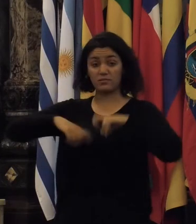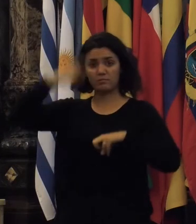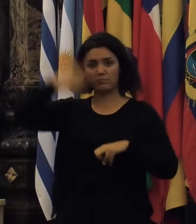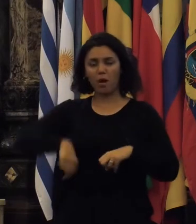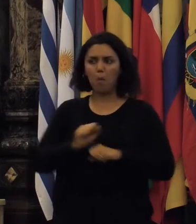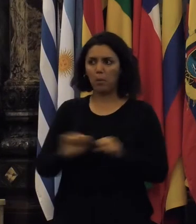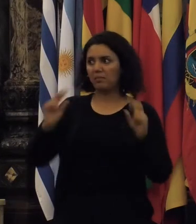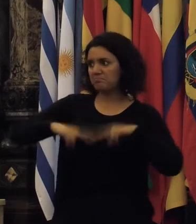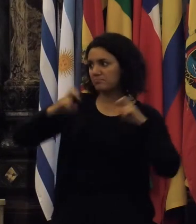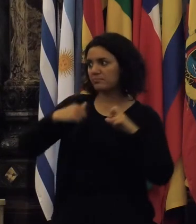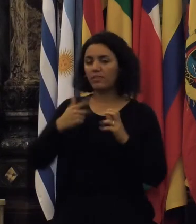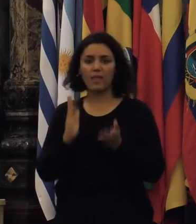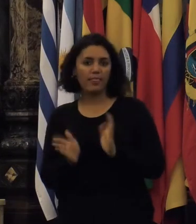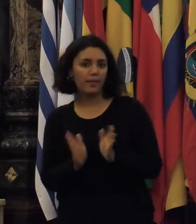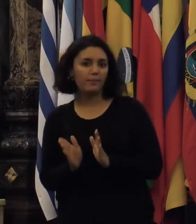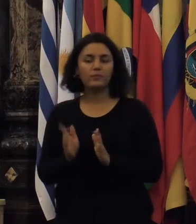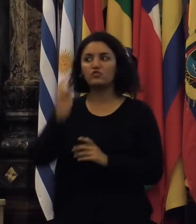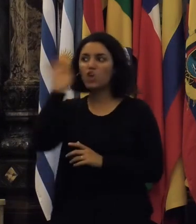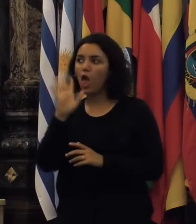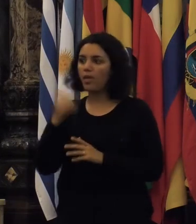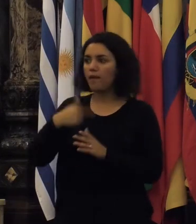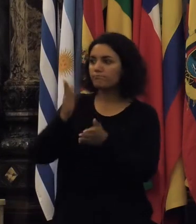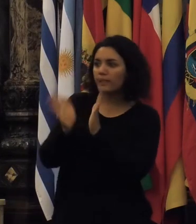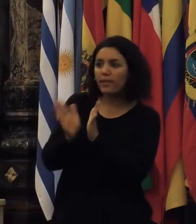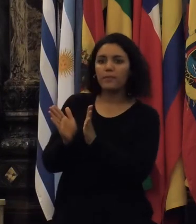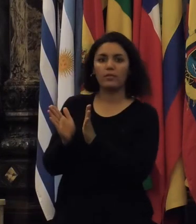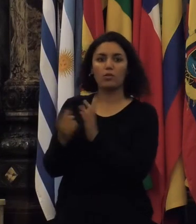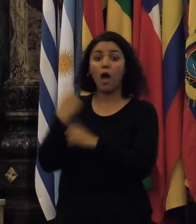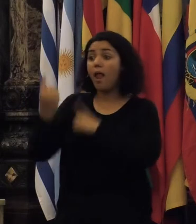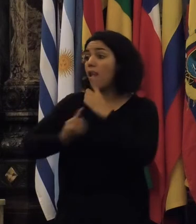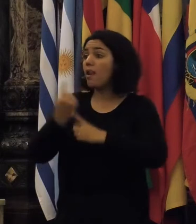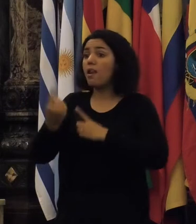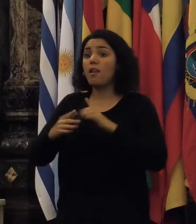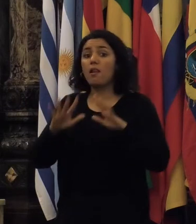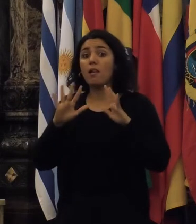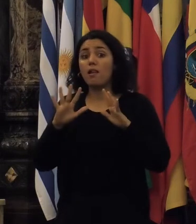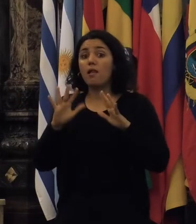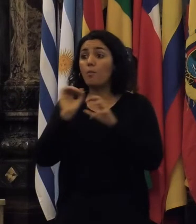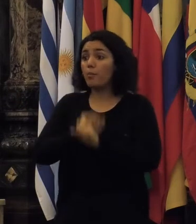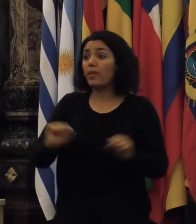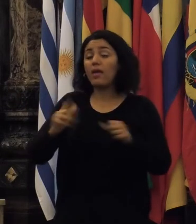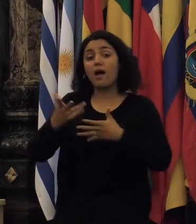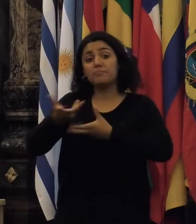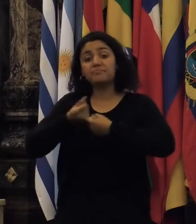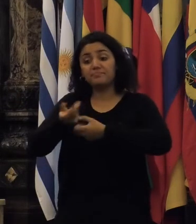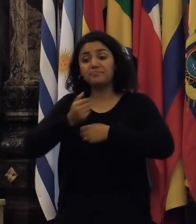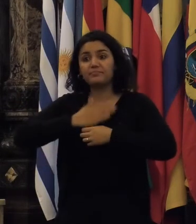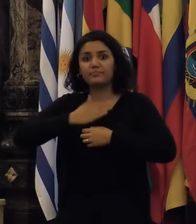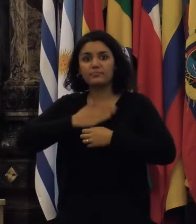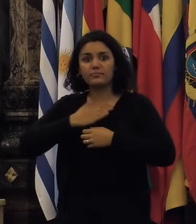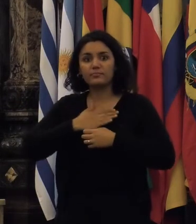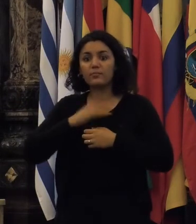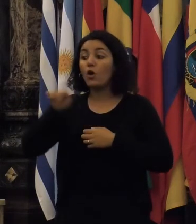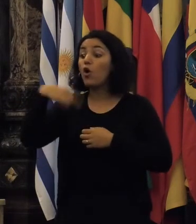análisis. La terapia, psicoterapia. Algo que implique que, a diferencia de